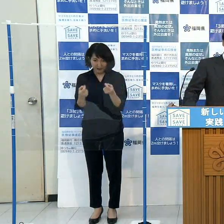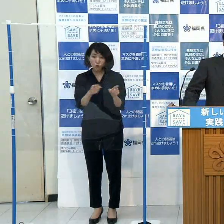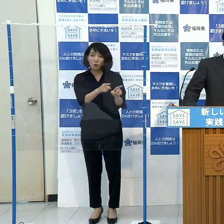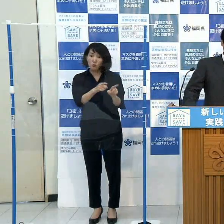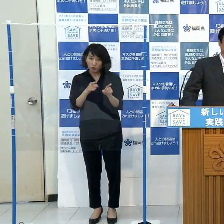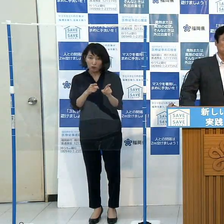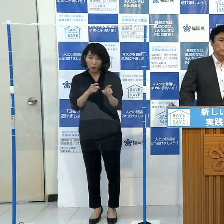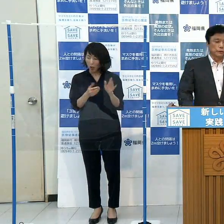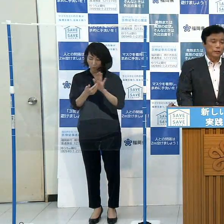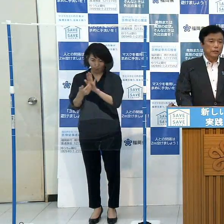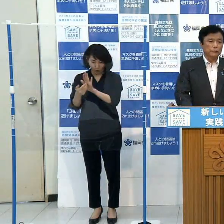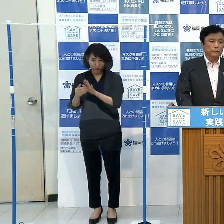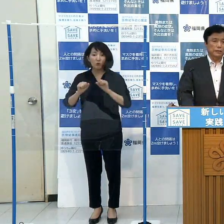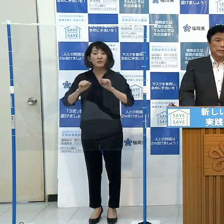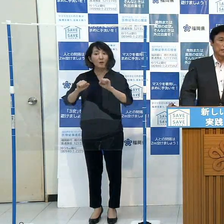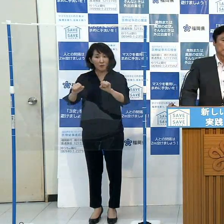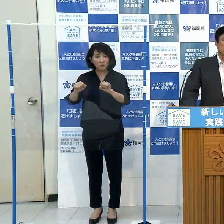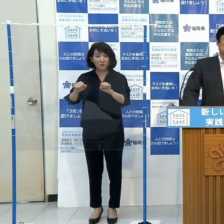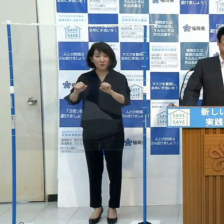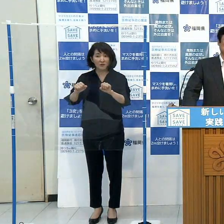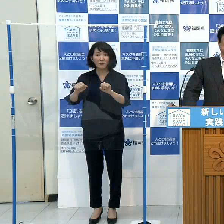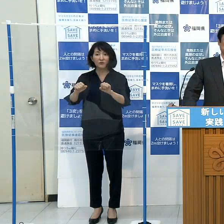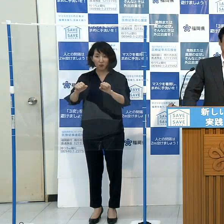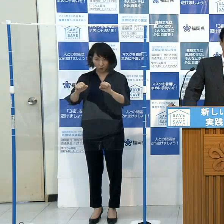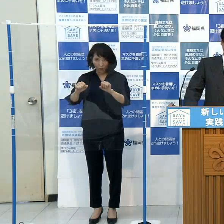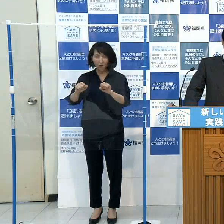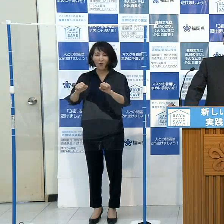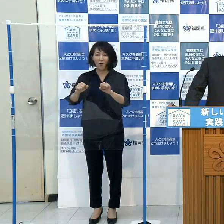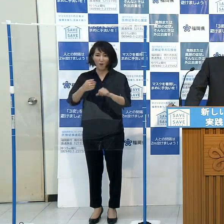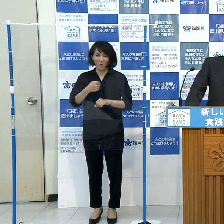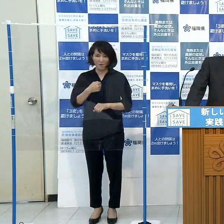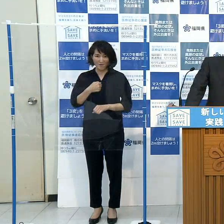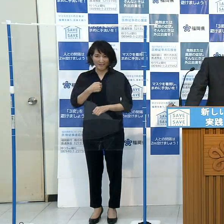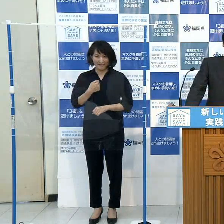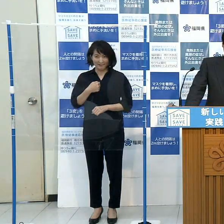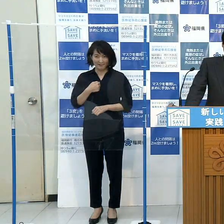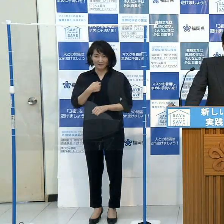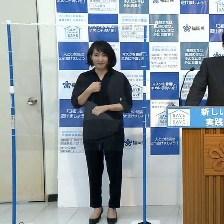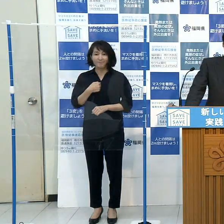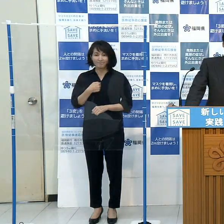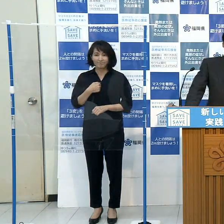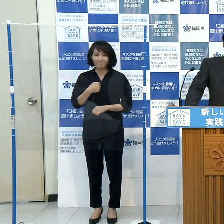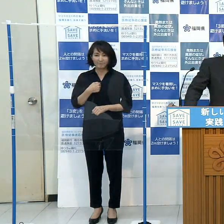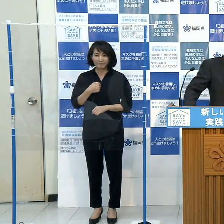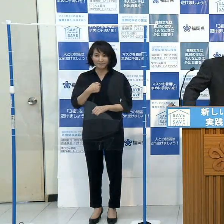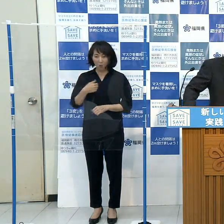講じているんだということを自ら確認をしその旨を、